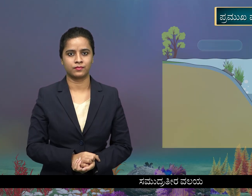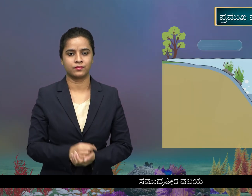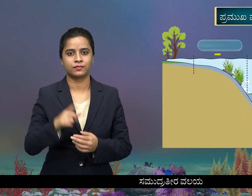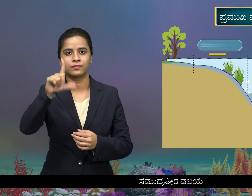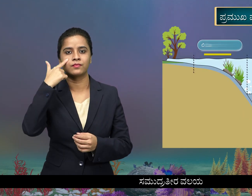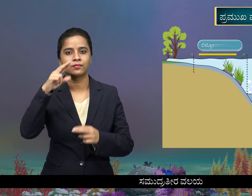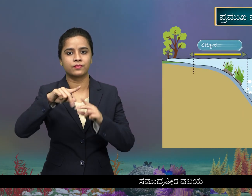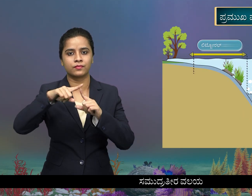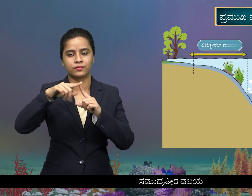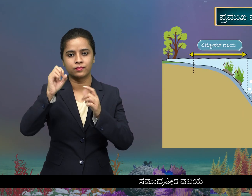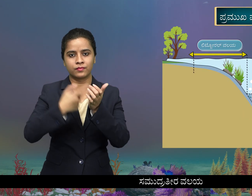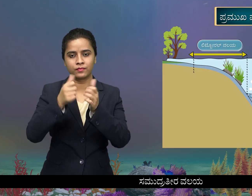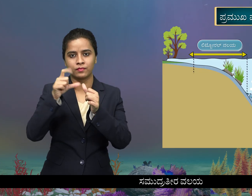ಸಮುದ್ರ ತೀರ ವಲಯ,